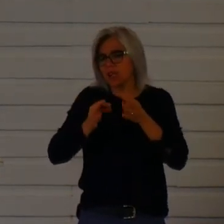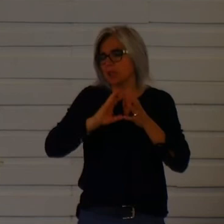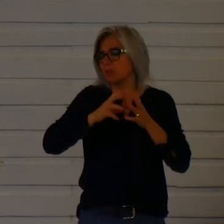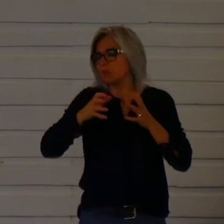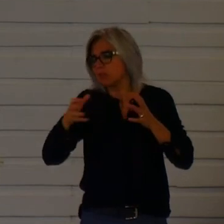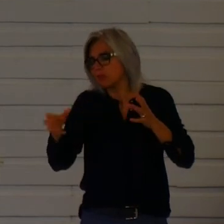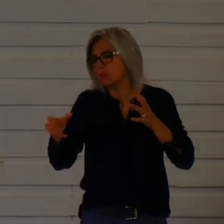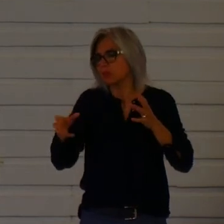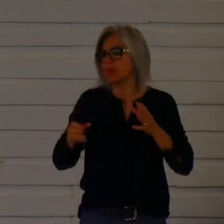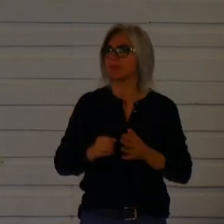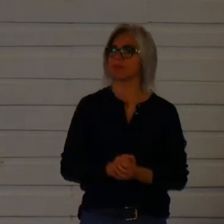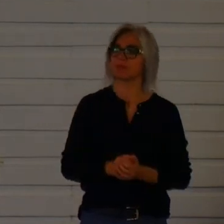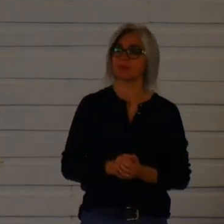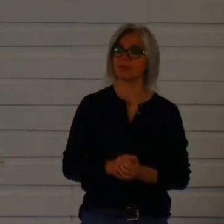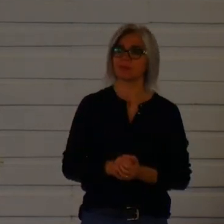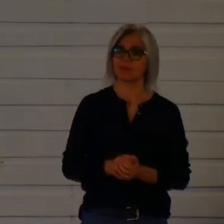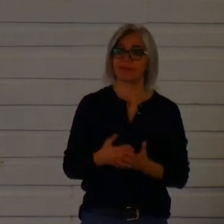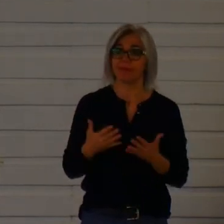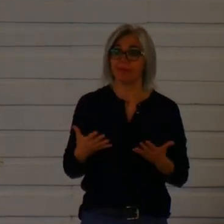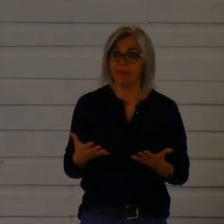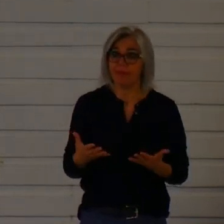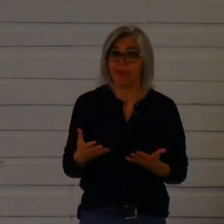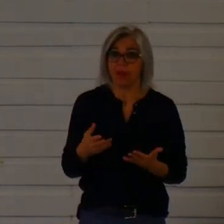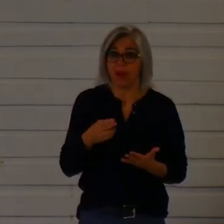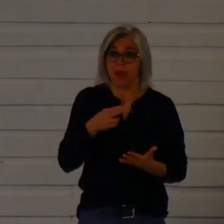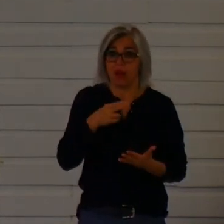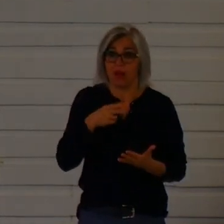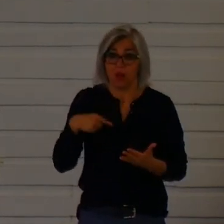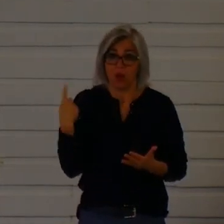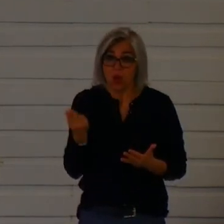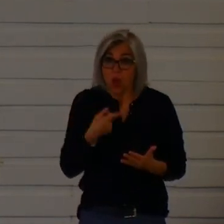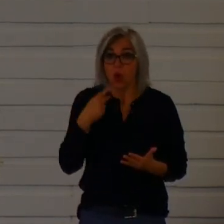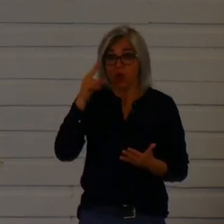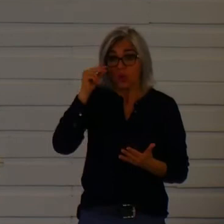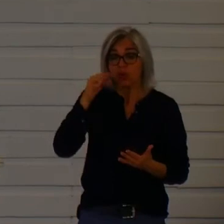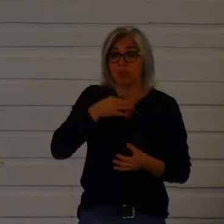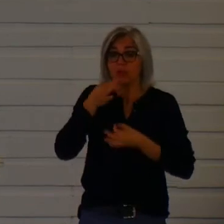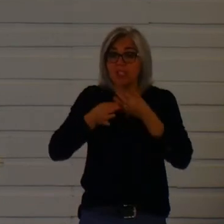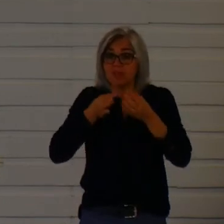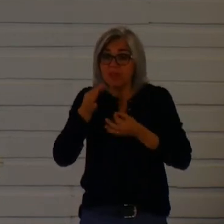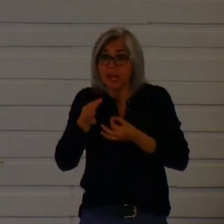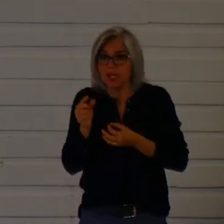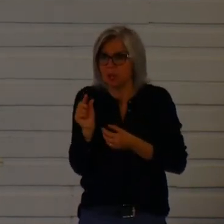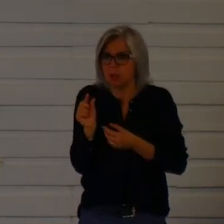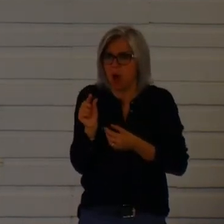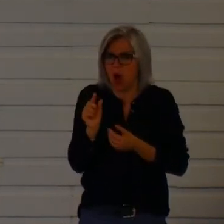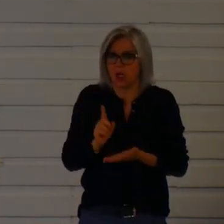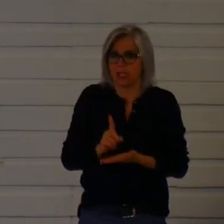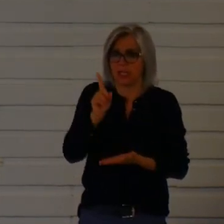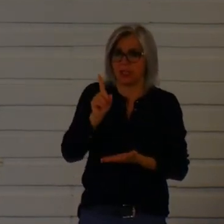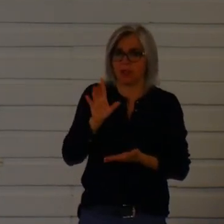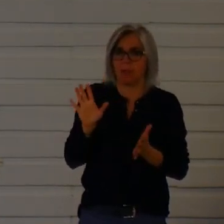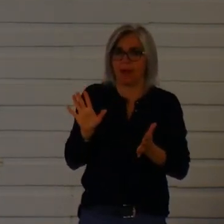sperimentare ancora tanti attributi di Dio. Ma quelli che questa mattina hanno potuto testimoniare, hanno potuto